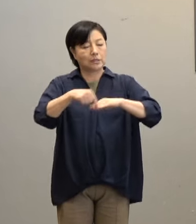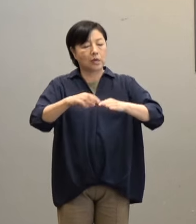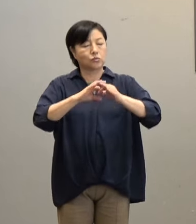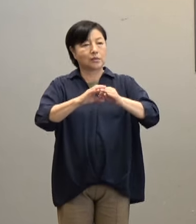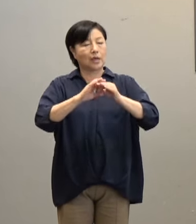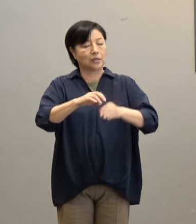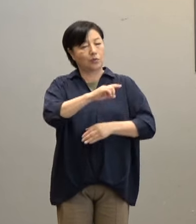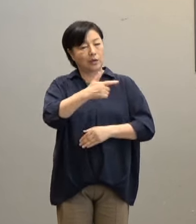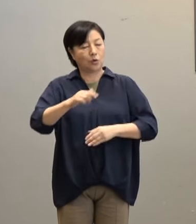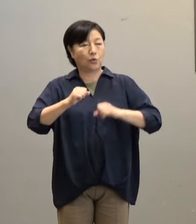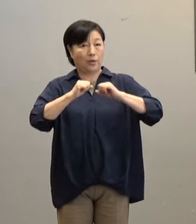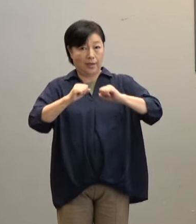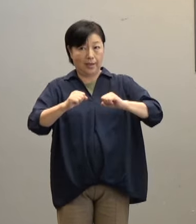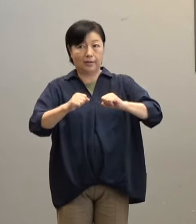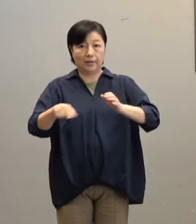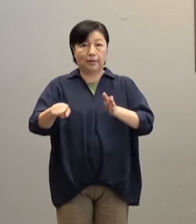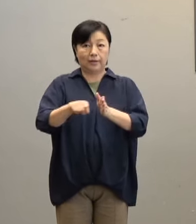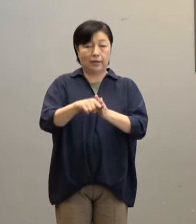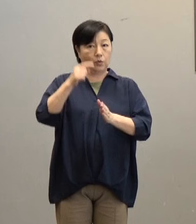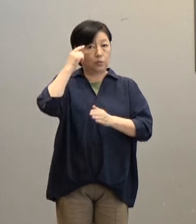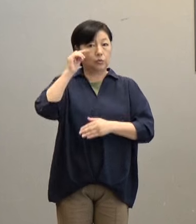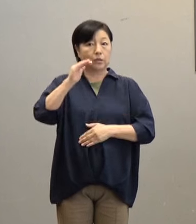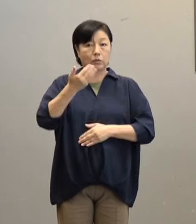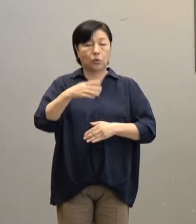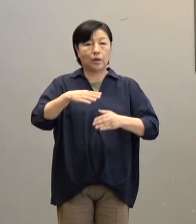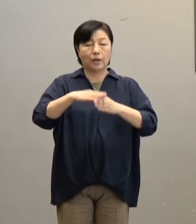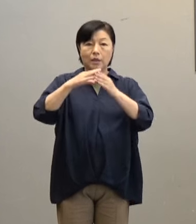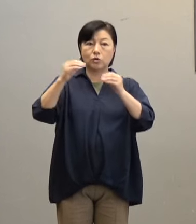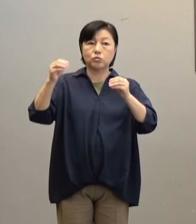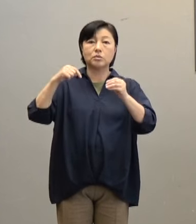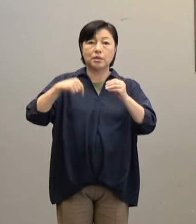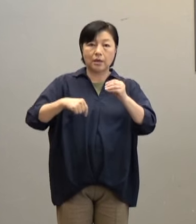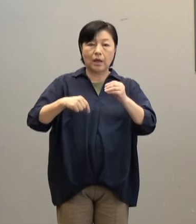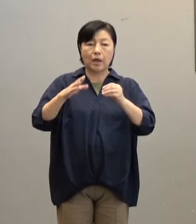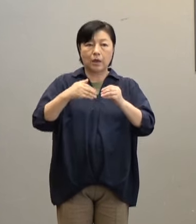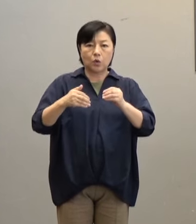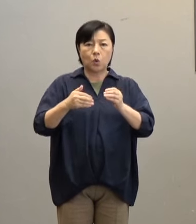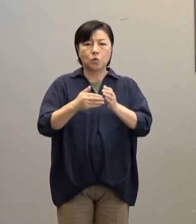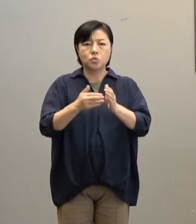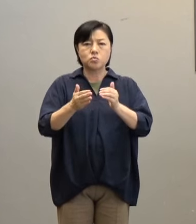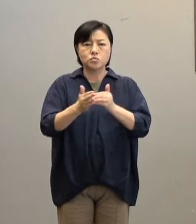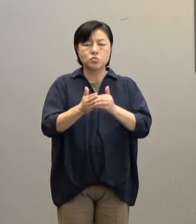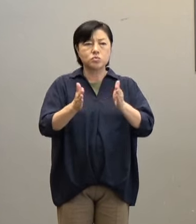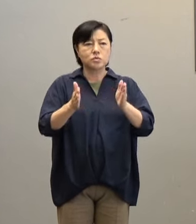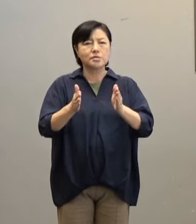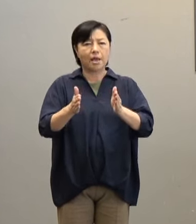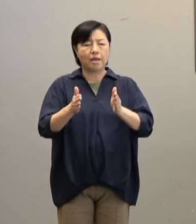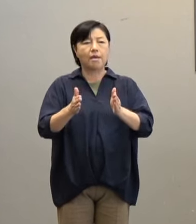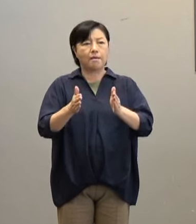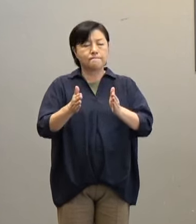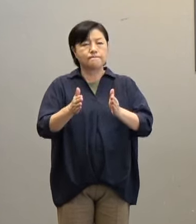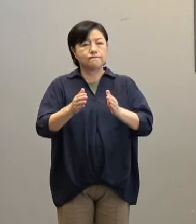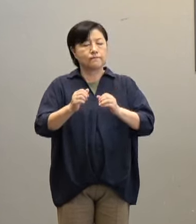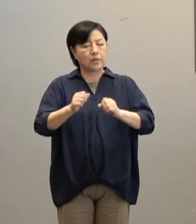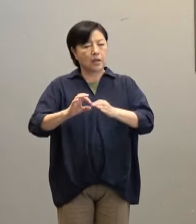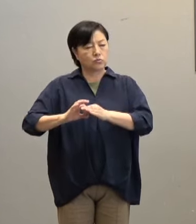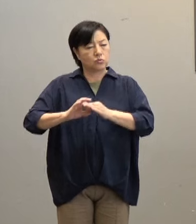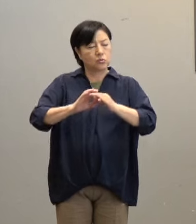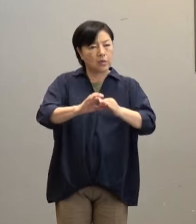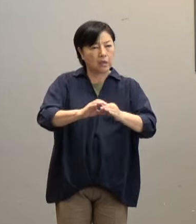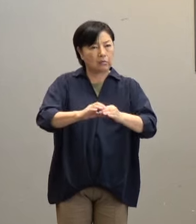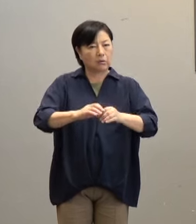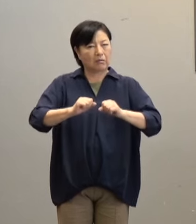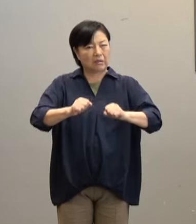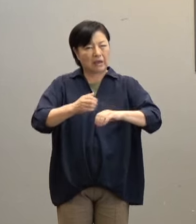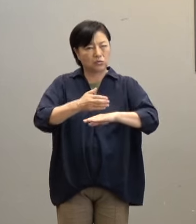きたと思うんですけれども、まあ、この中で、まあ、やはり国がこういった規制を続けているということに関しては、やはりやりすぎというふうに思っ